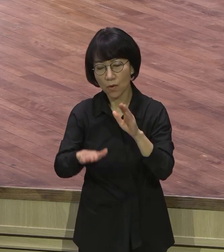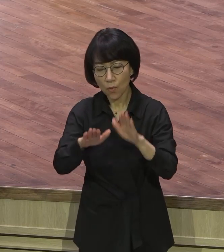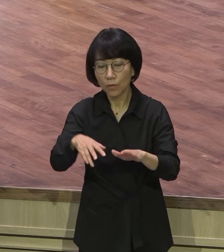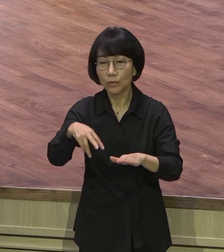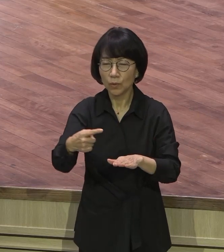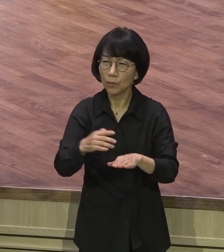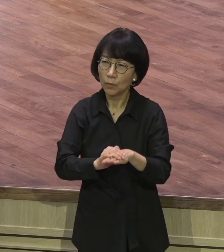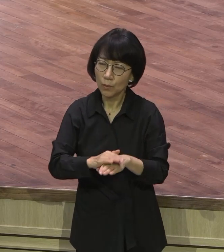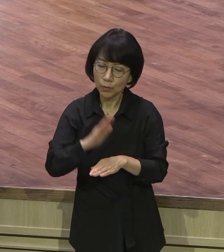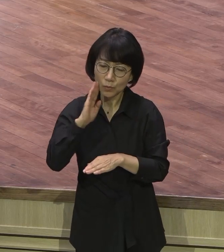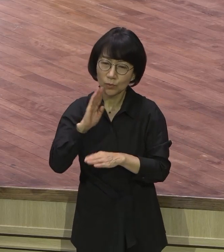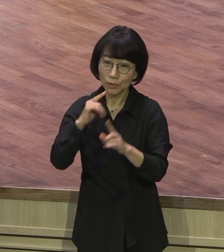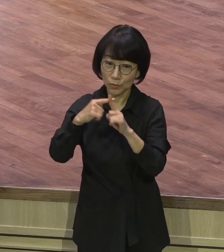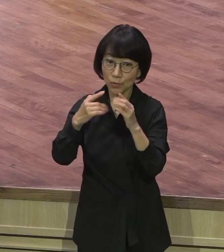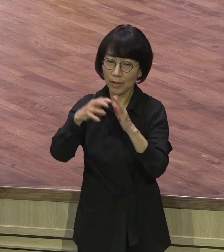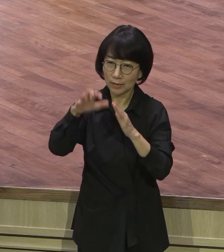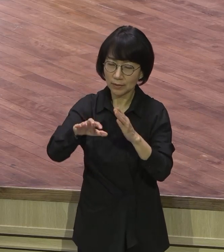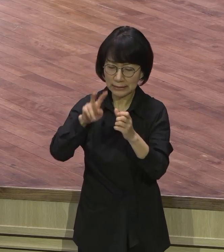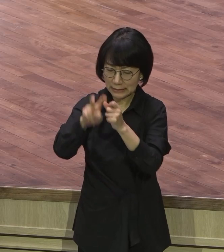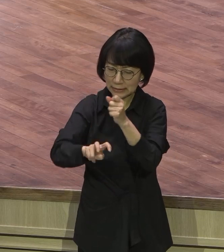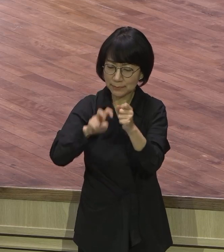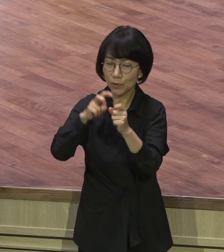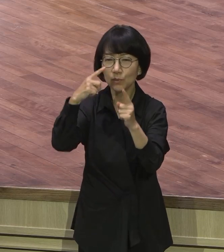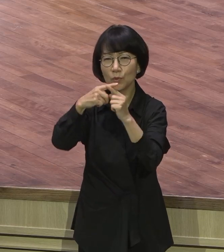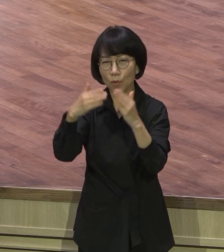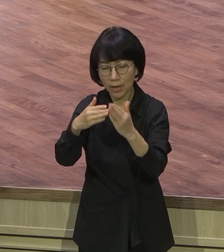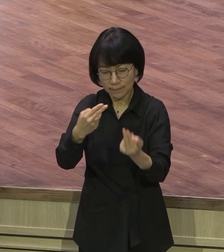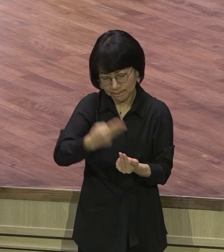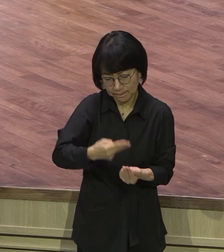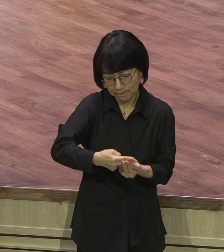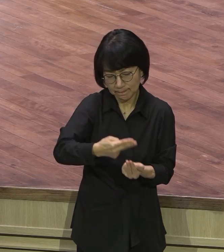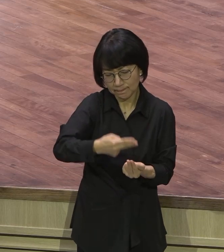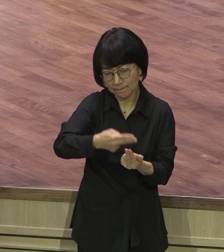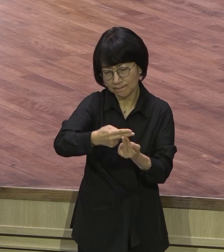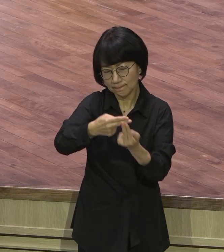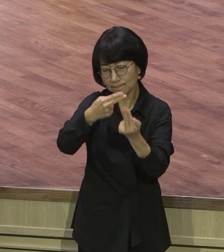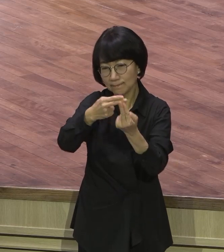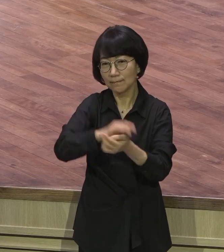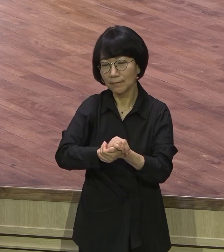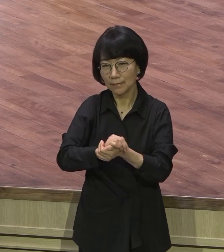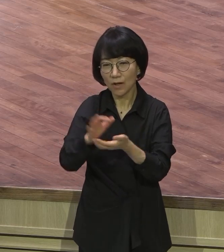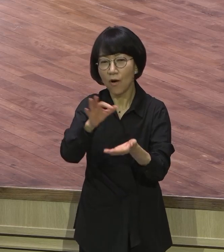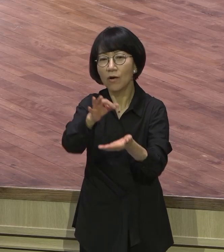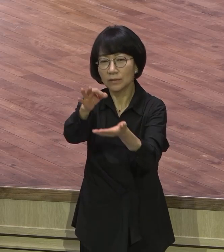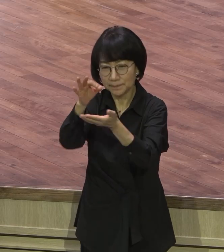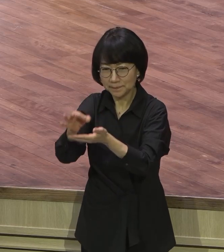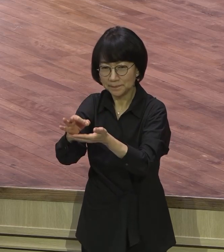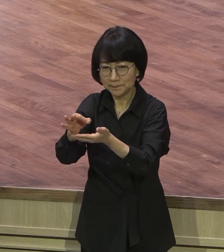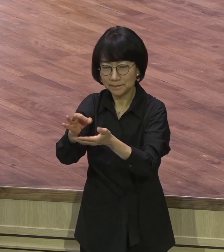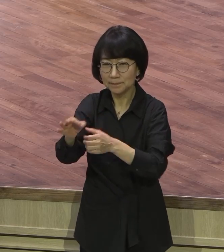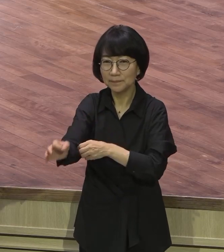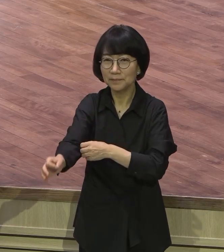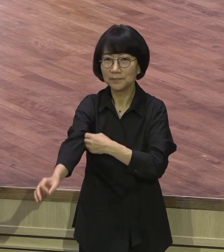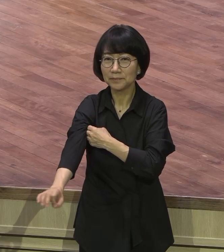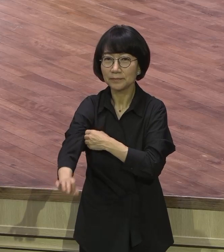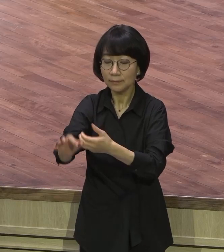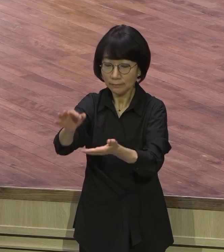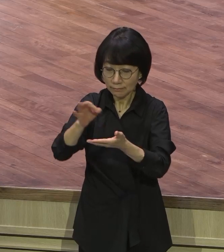20년 동안 적금에 농인교회를 옮겨야 되는데 그 수리해야 되는데 그 헌금을 들고 가죠 20년 동안